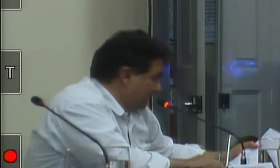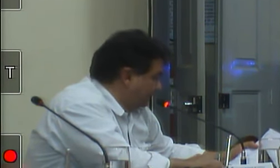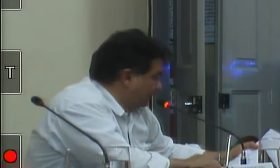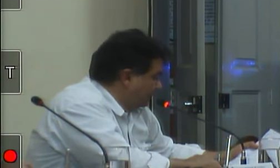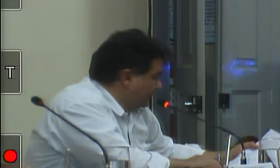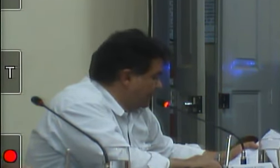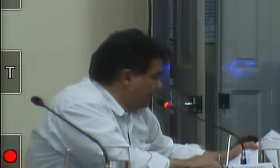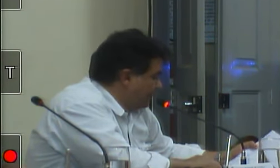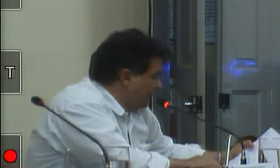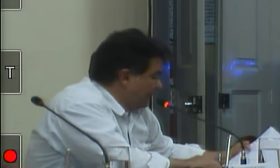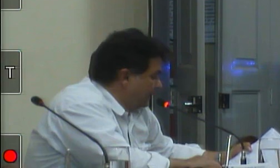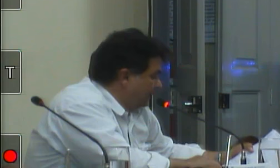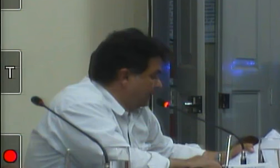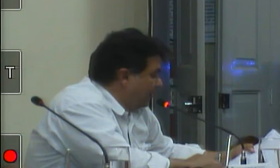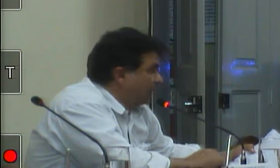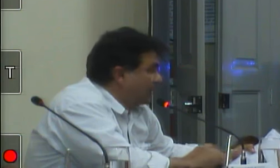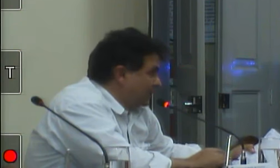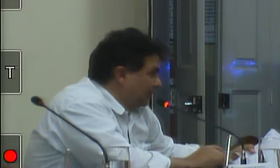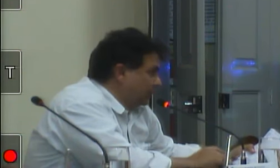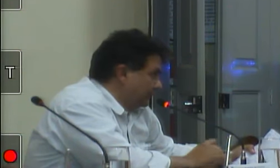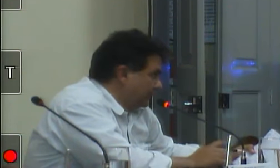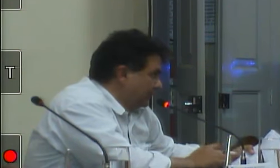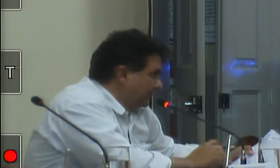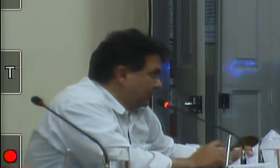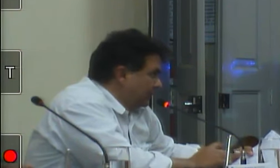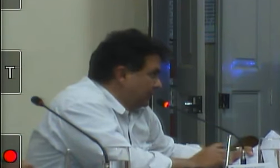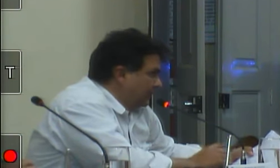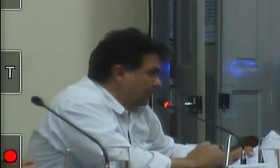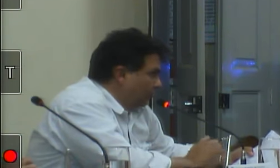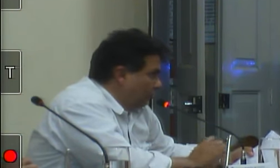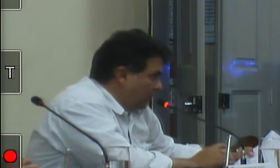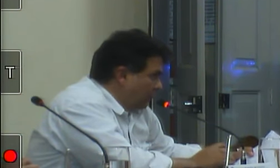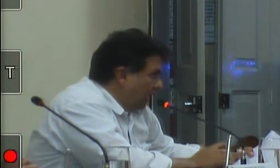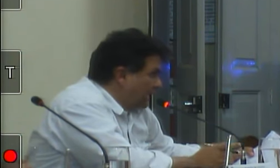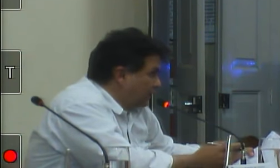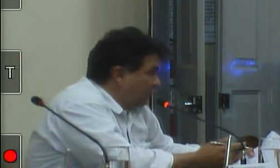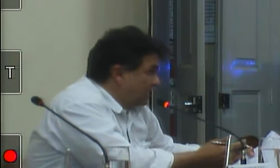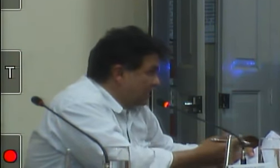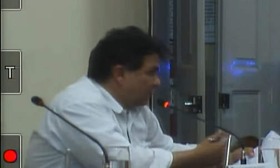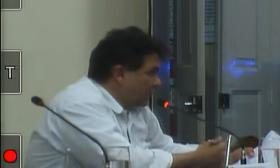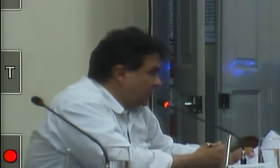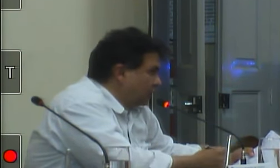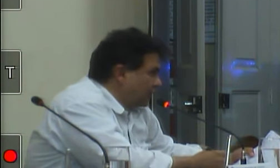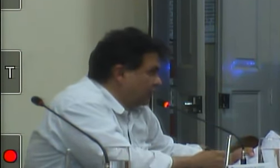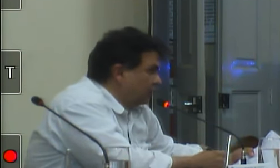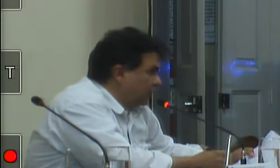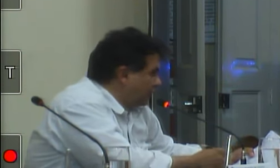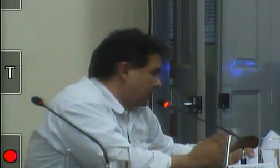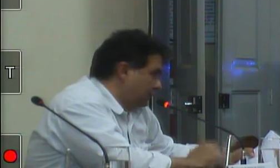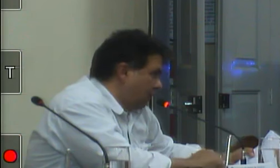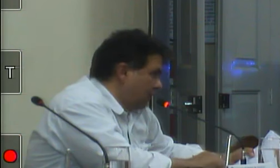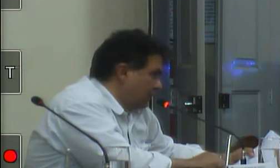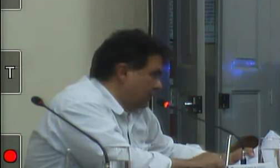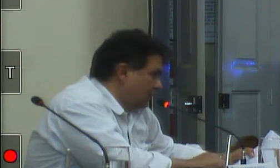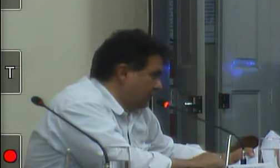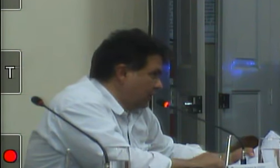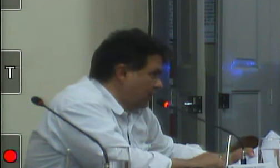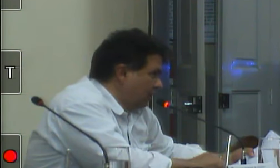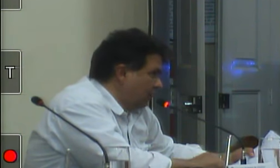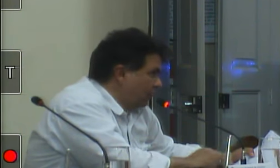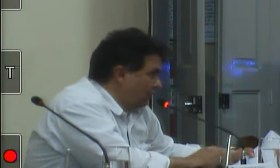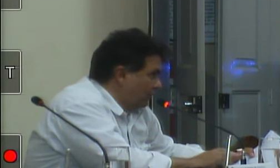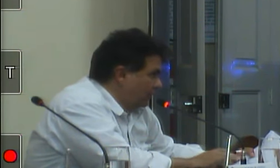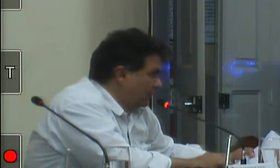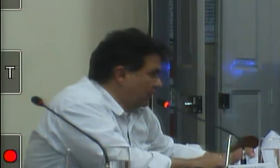básica. Como é que está sendo? Já estão colocando em prática, o recebimento já está vindo dentro das normas antigas,